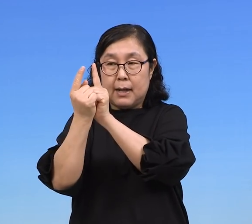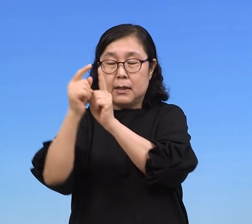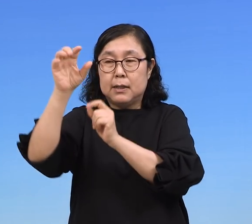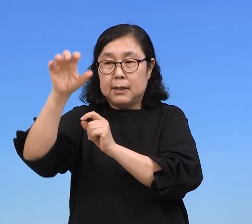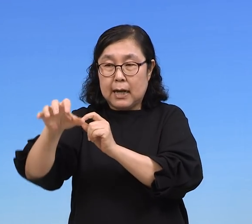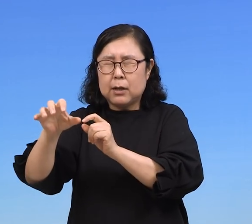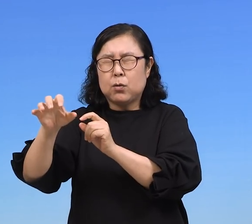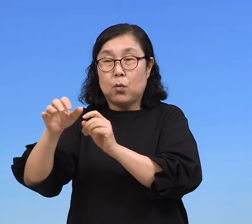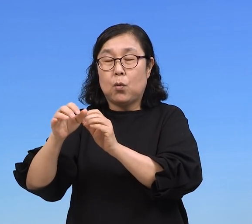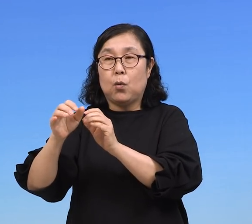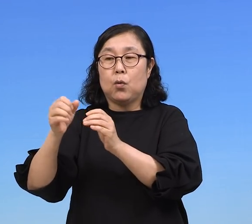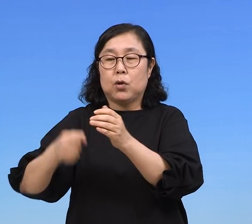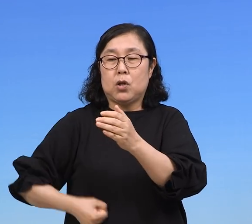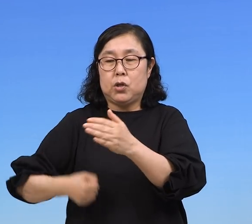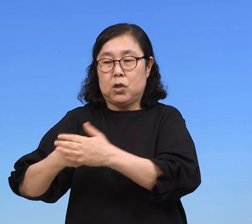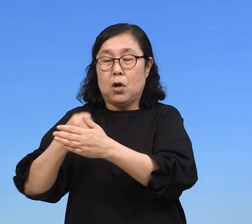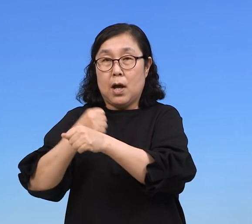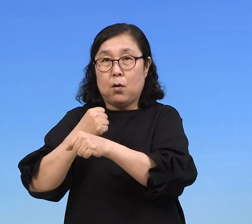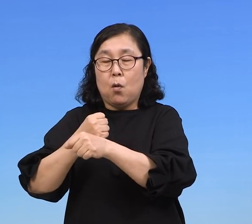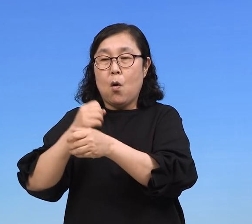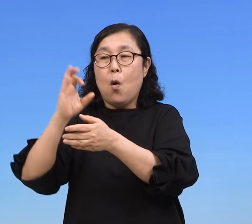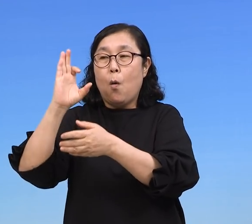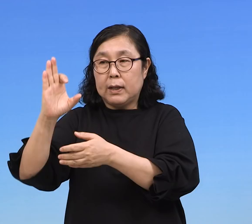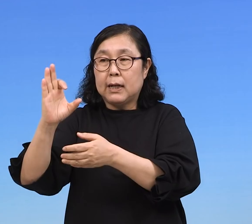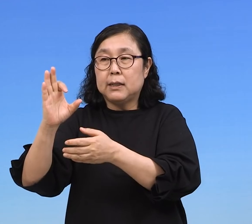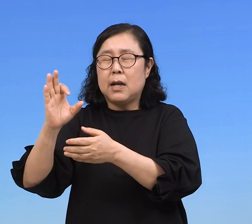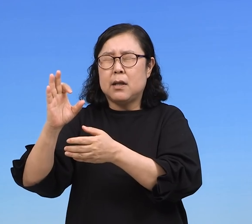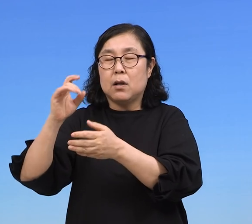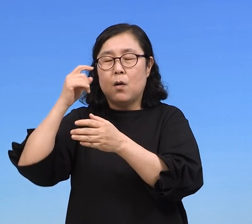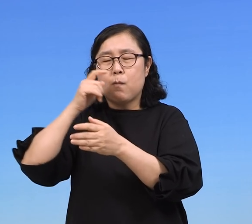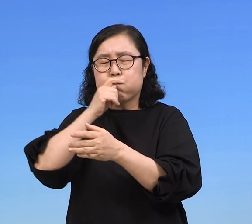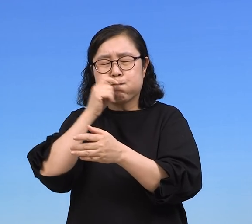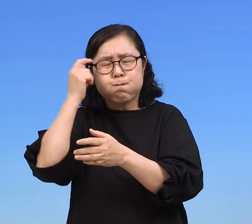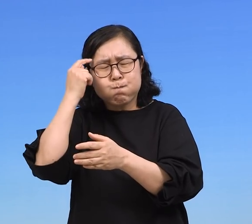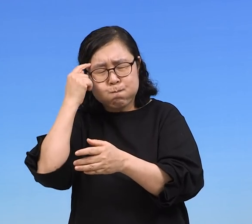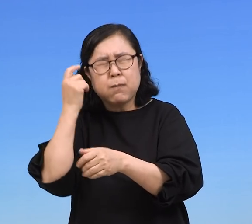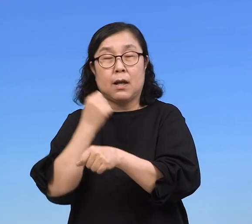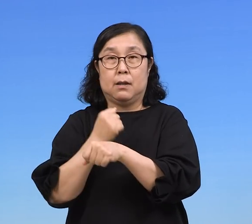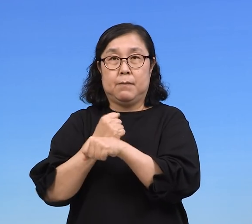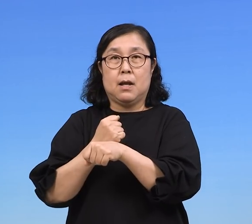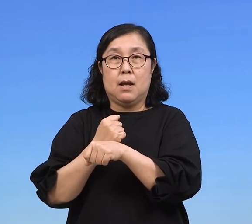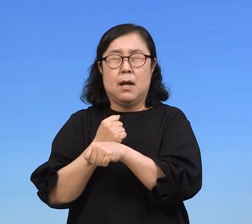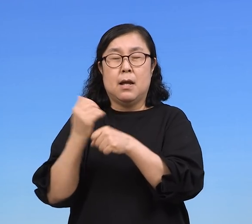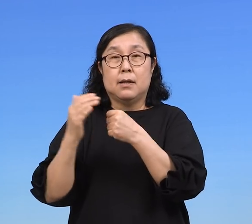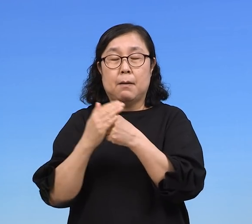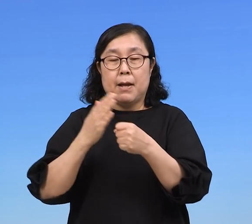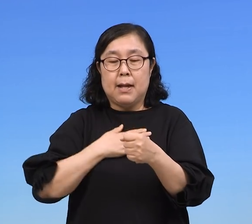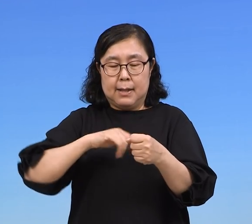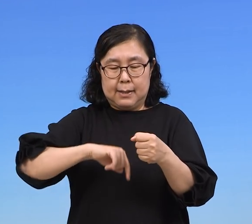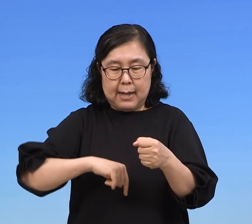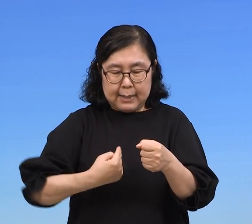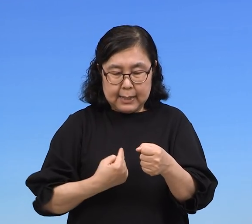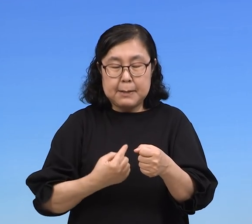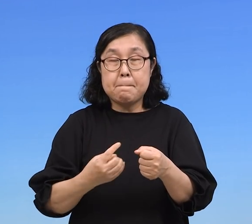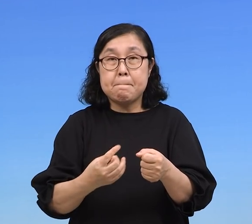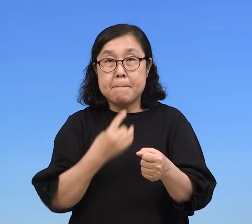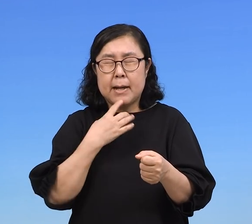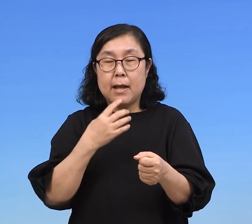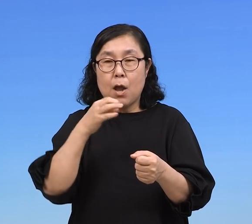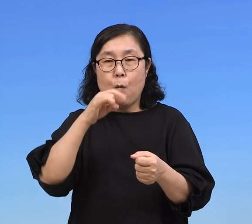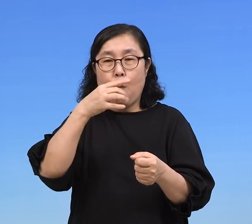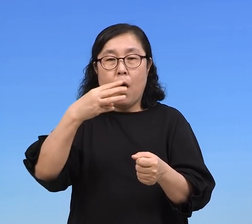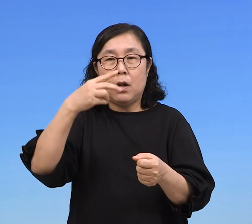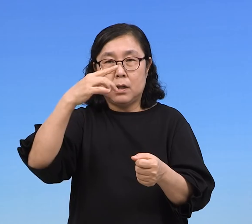장소로 정하고 화장실을 사용했다 그러잖아요. 이게 이 속도에서 깊이로라는 책에서 말하는 자기만의